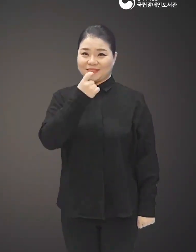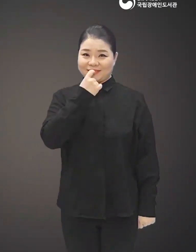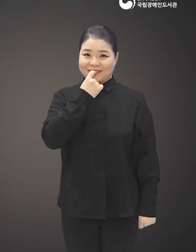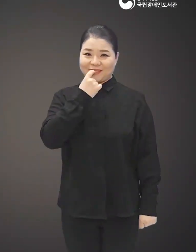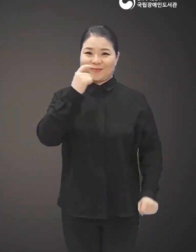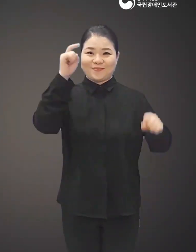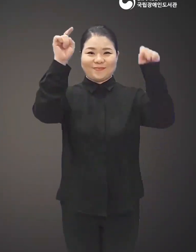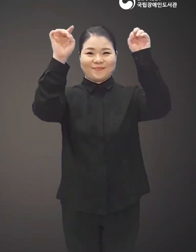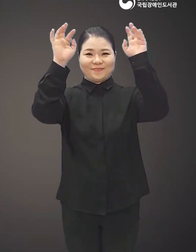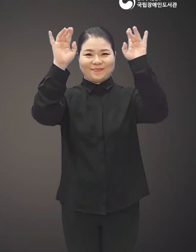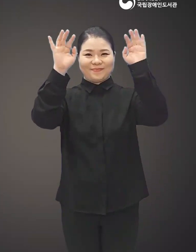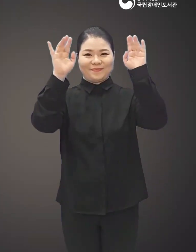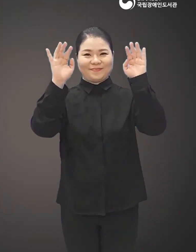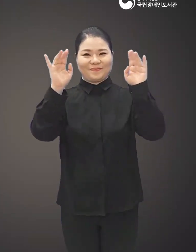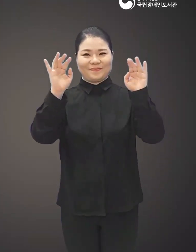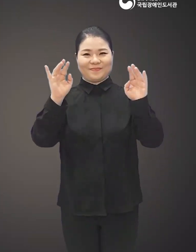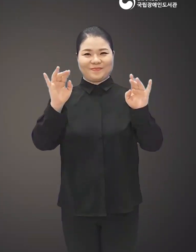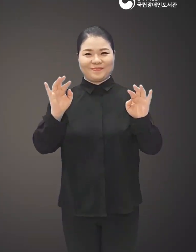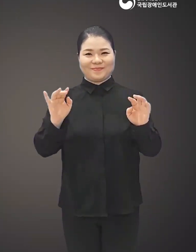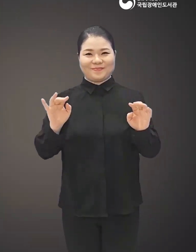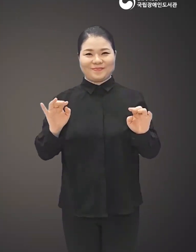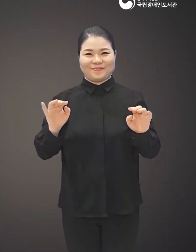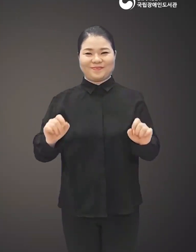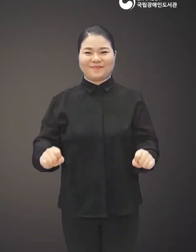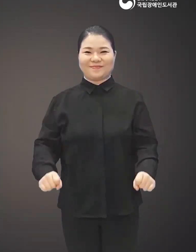눈이 내리고 있습니다.